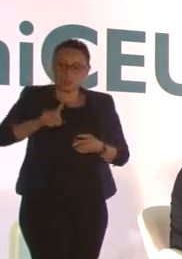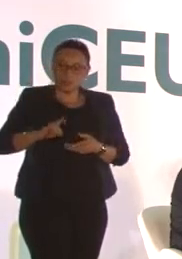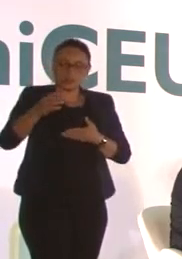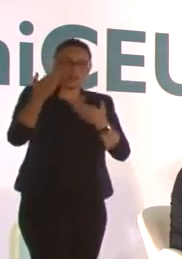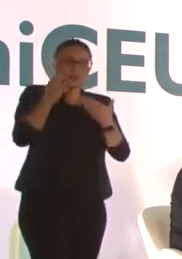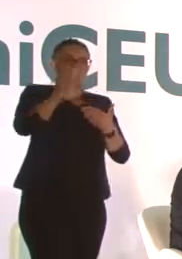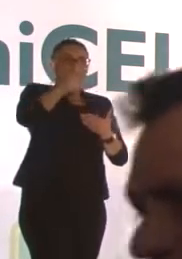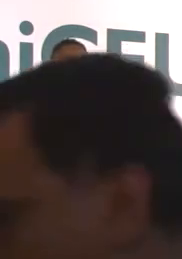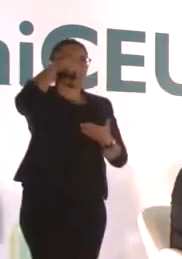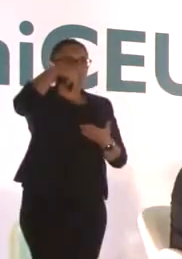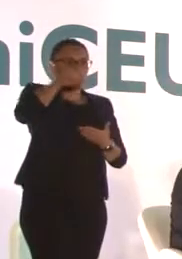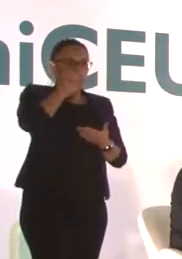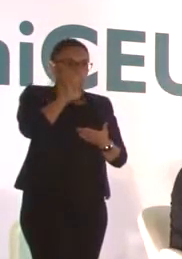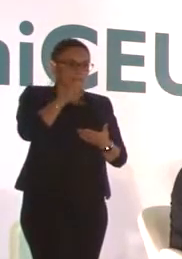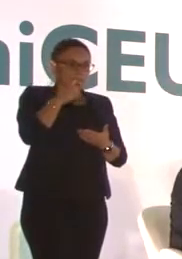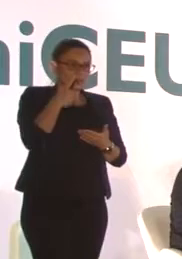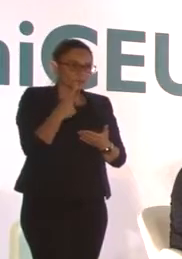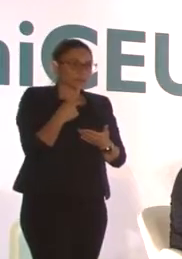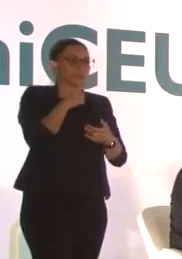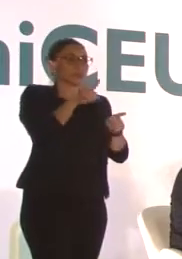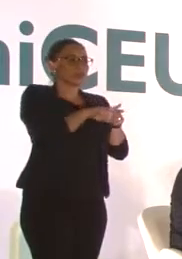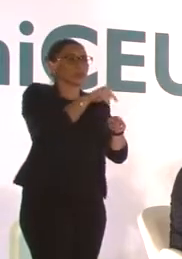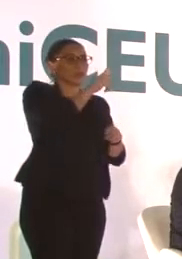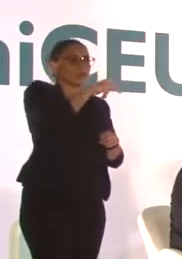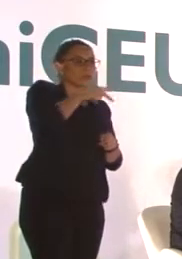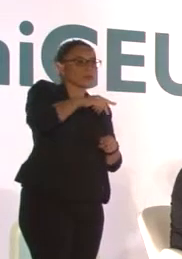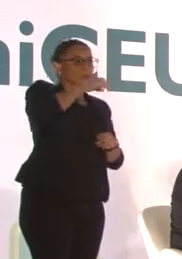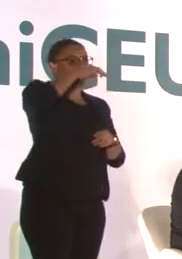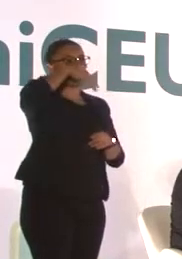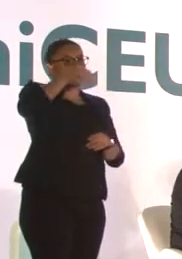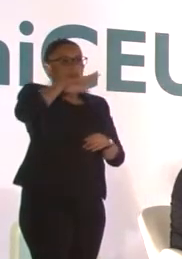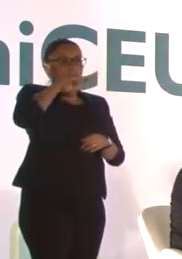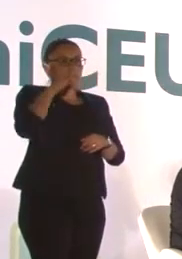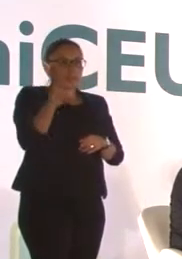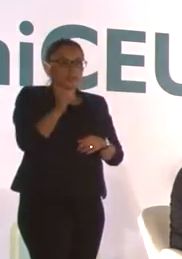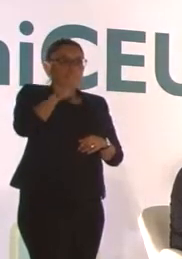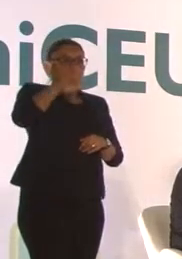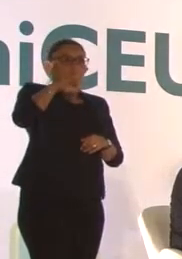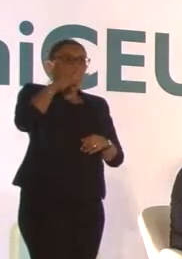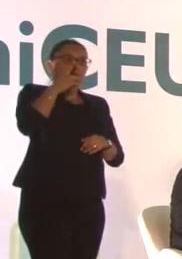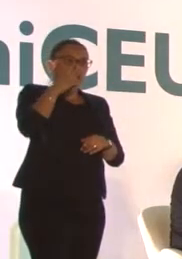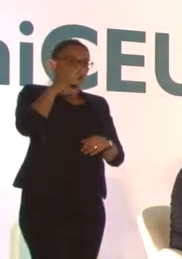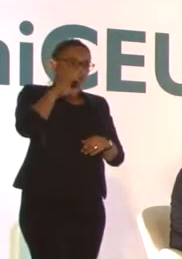Ligan, professora Maria de Lourdes, aqui representando o senhor Laurence Covara,